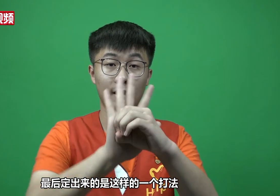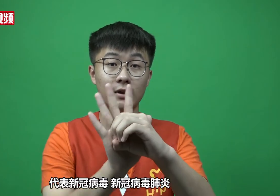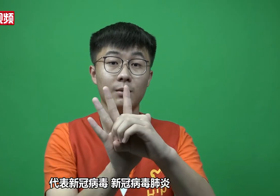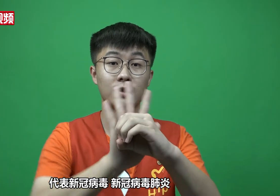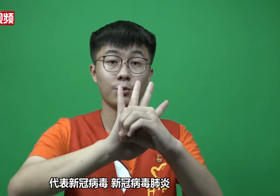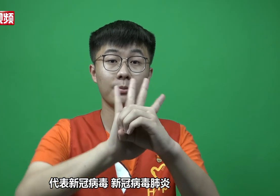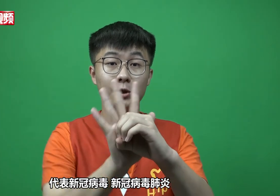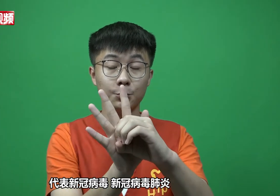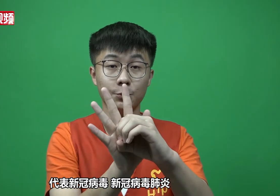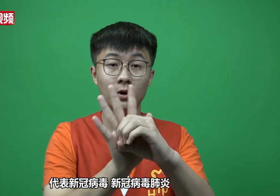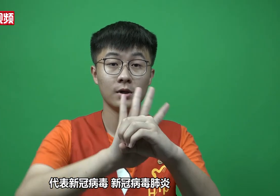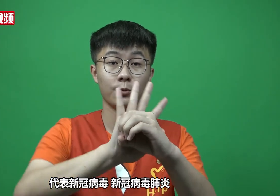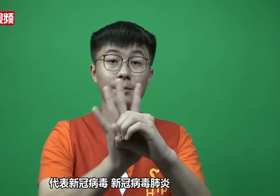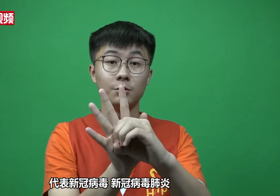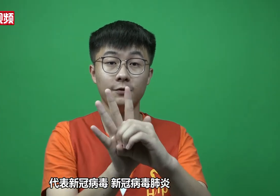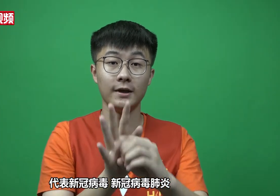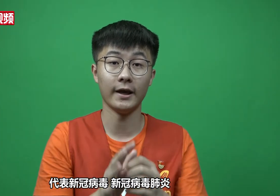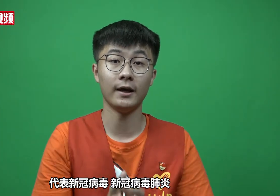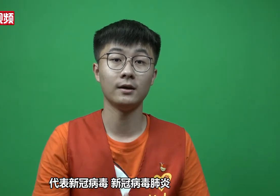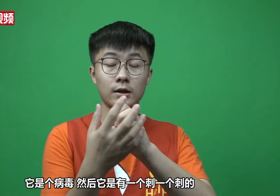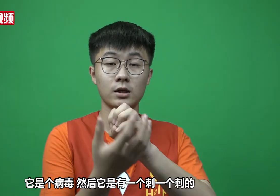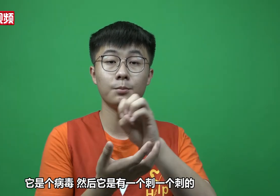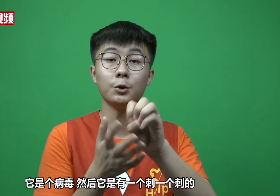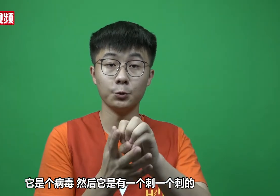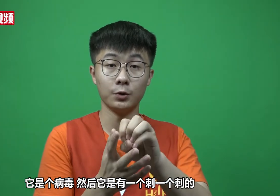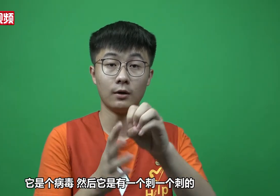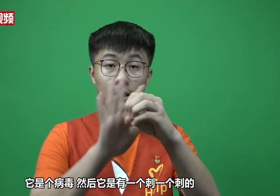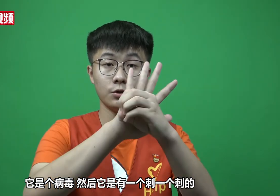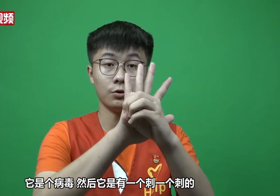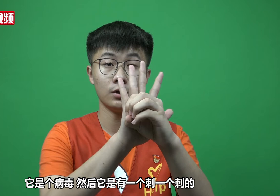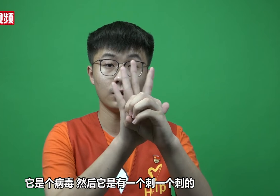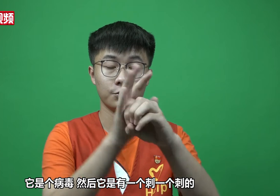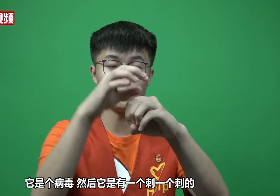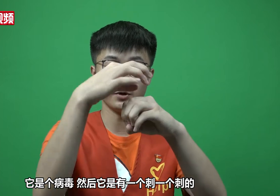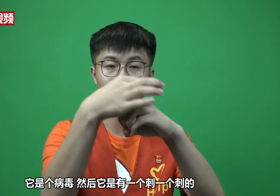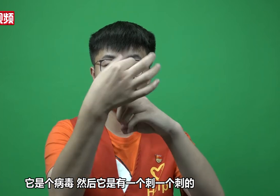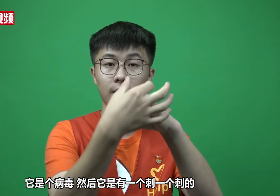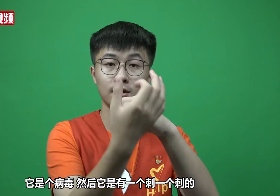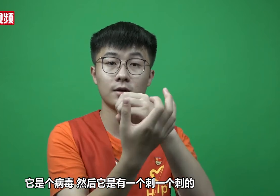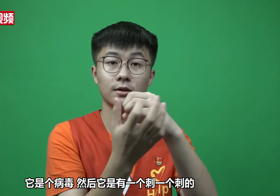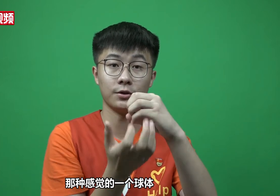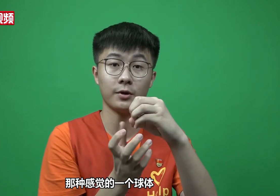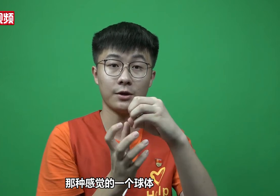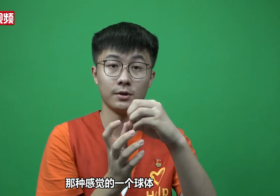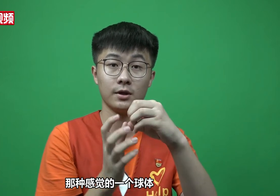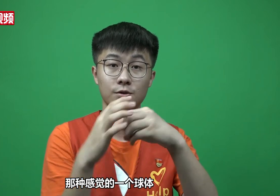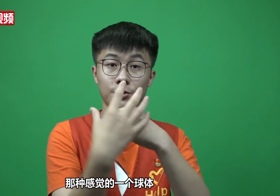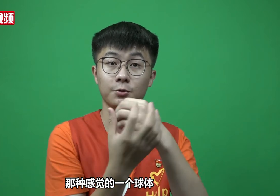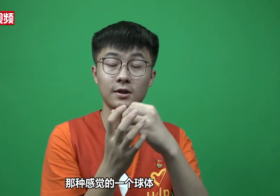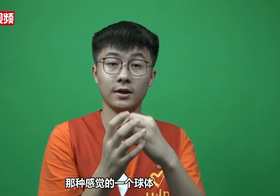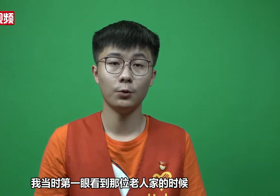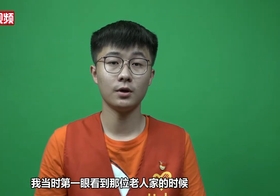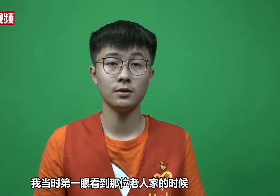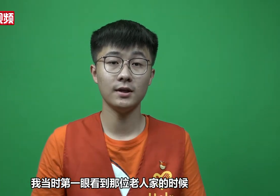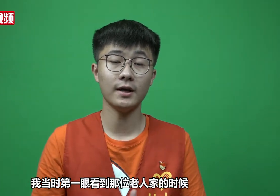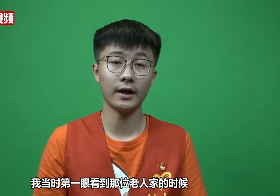样的一个打法，代表新冠病毒，新冠病毒肺炎，它是个病毒，然后它是有就是有一个刺儿一个刺儿的那种感觉的一个球